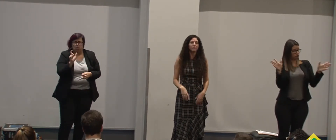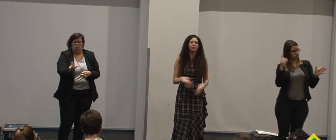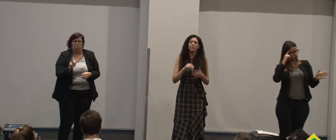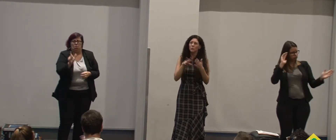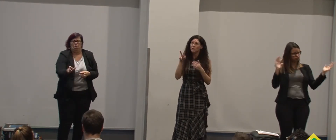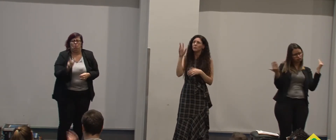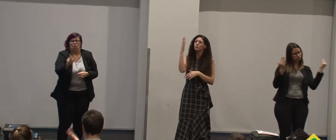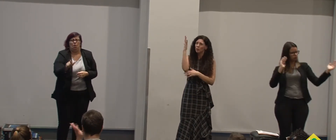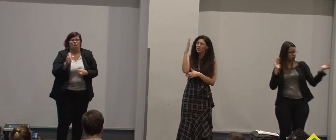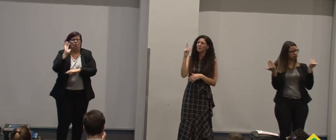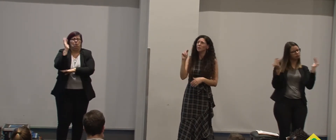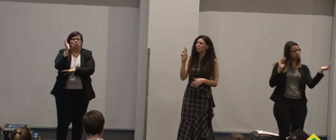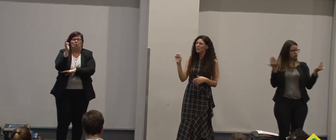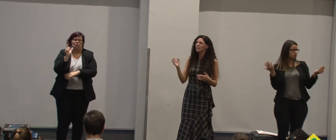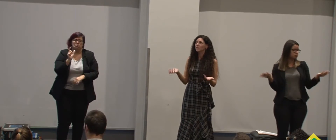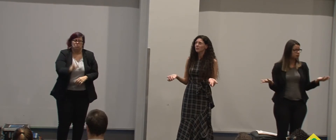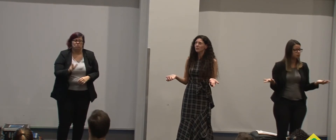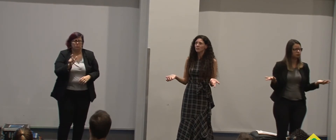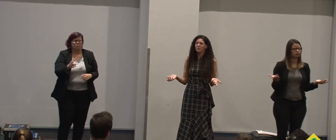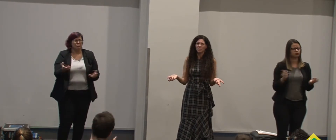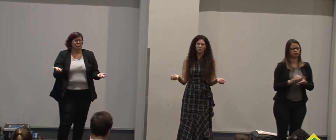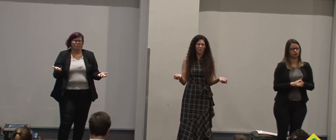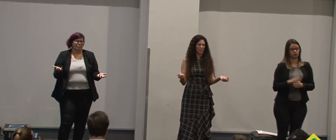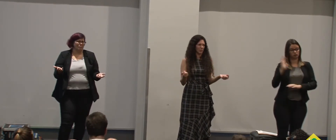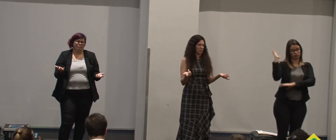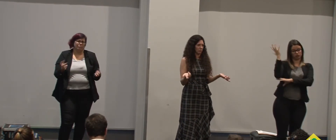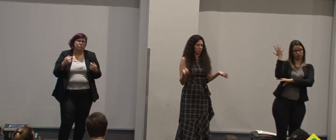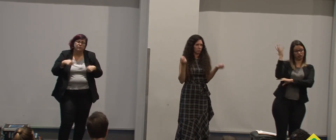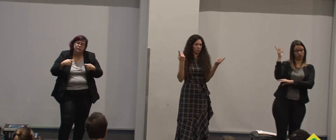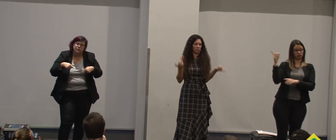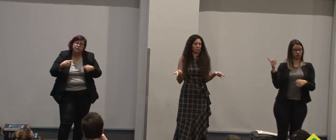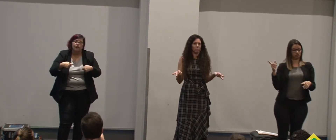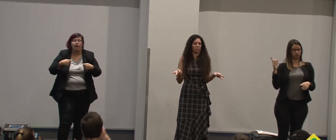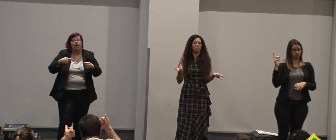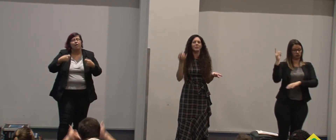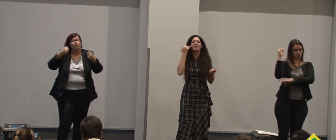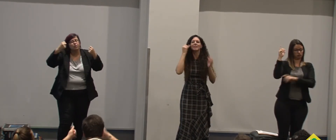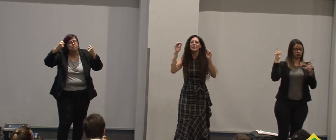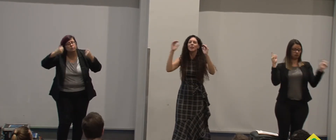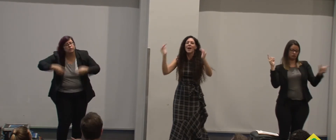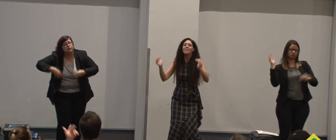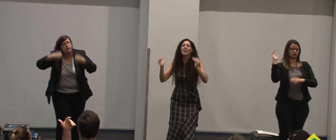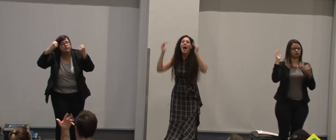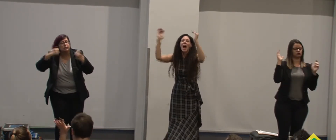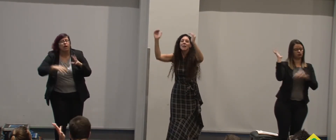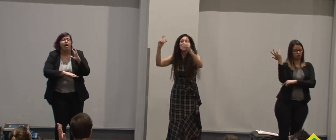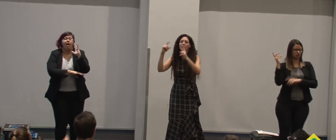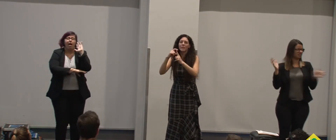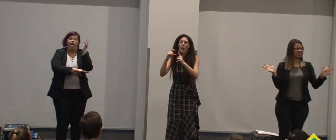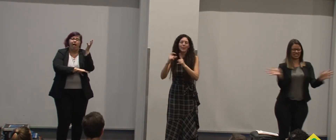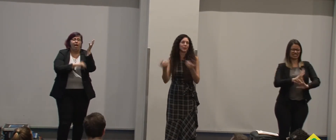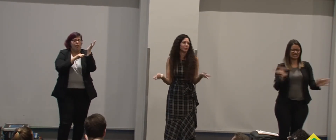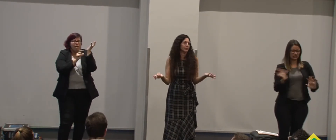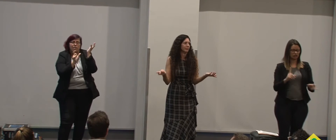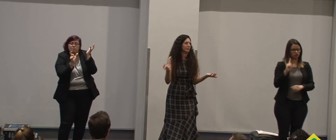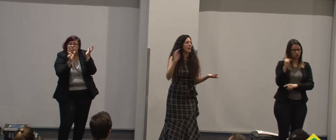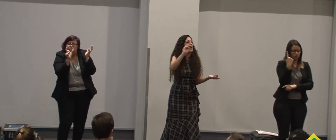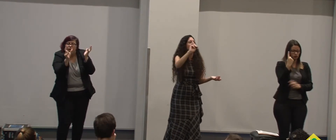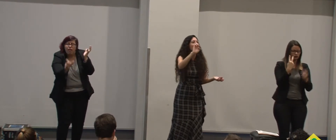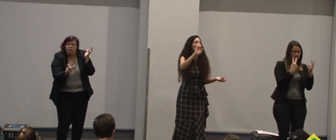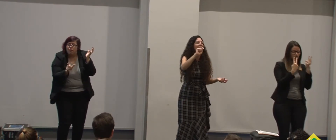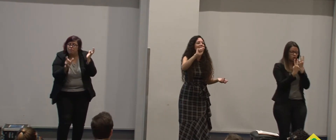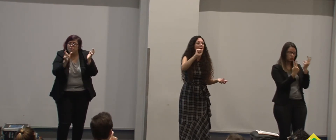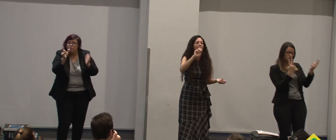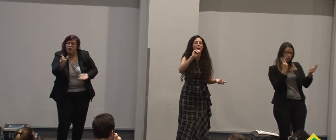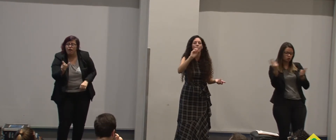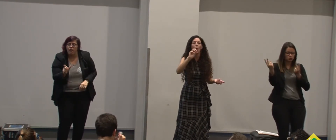exemplo, manualmente, ou só utilizar um sinal, né? Árvore soletrada, árvore o sinal, às vezes não fixa. A gente está tentando